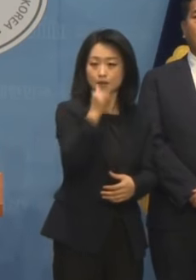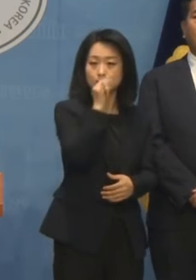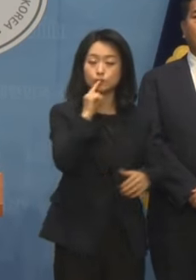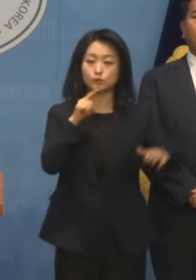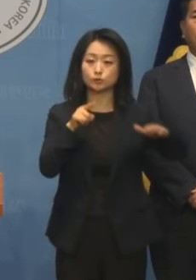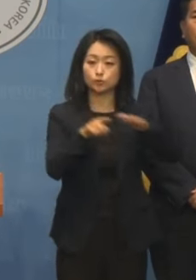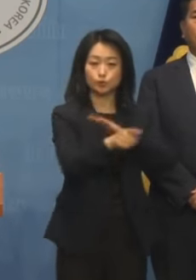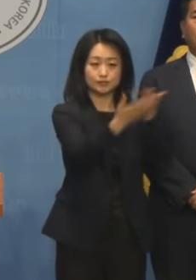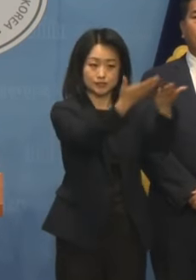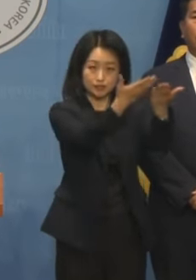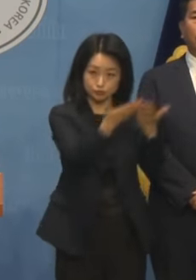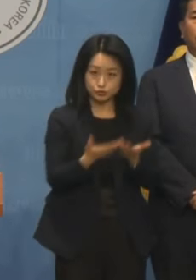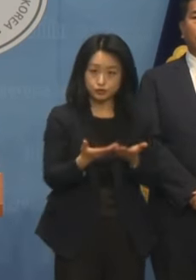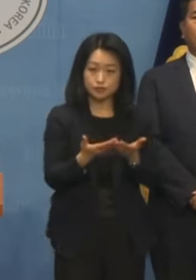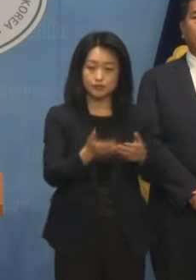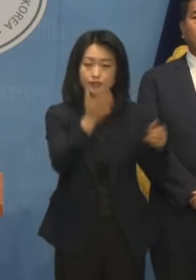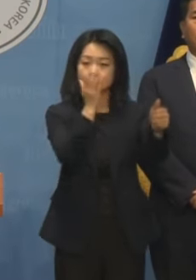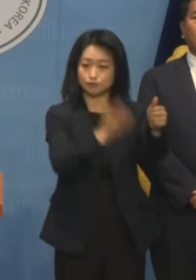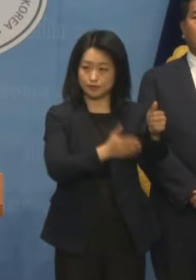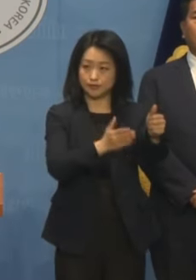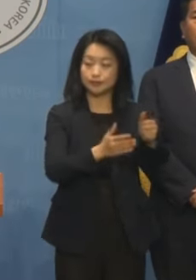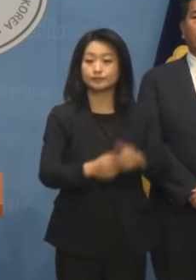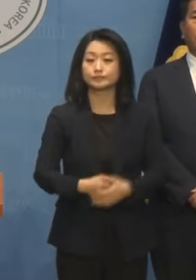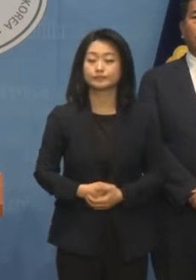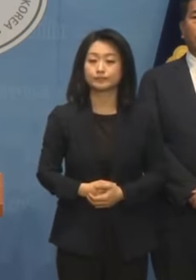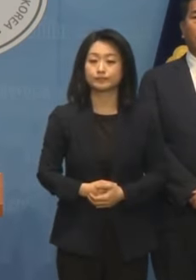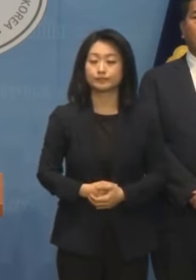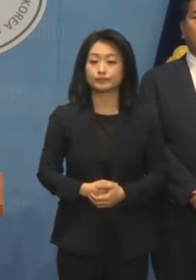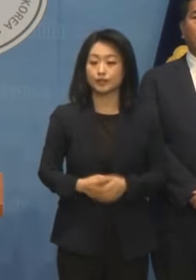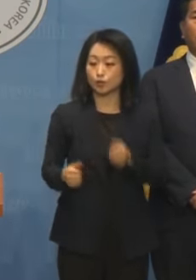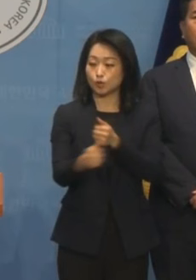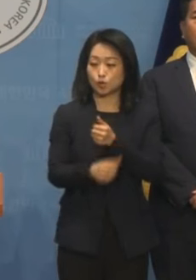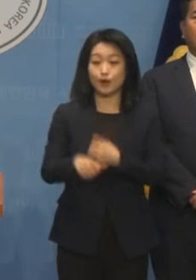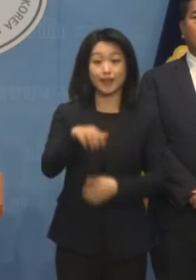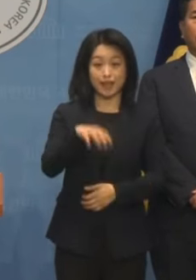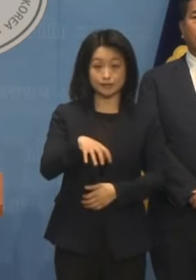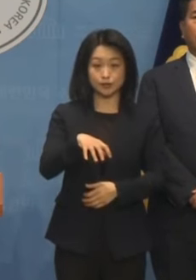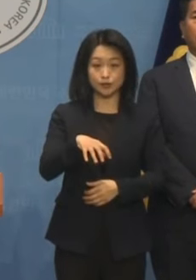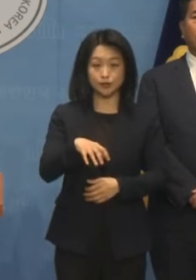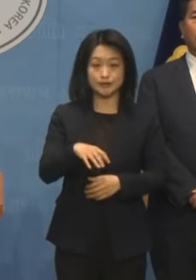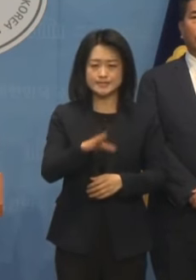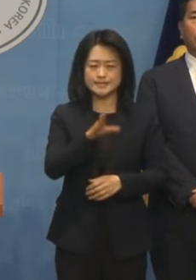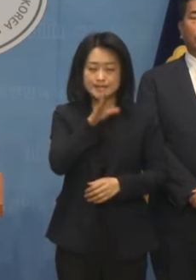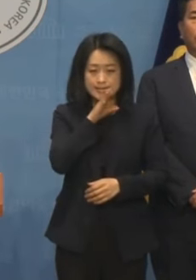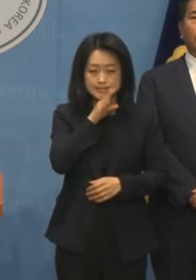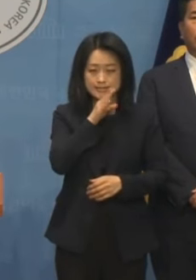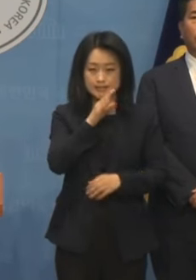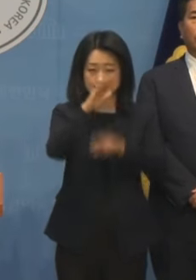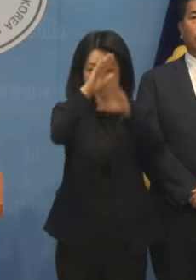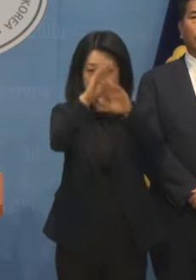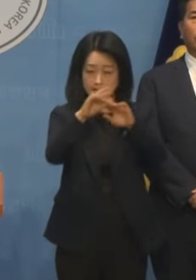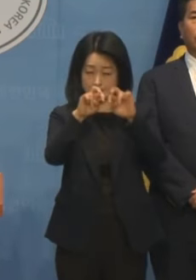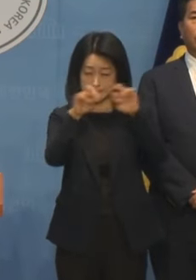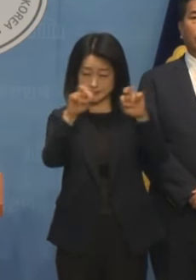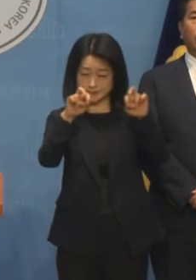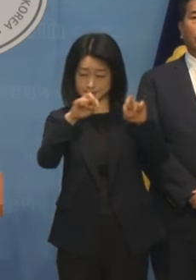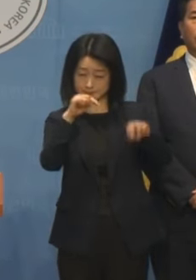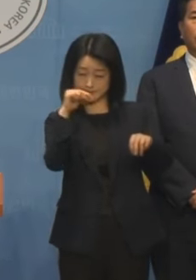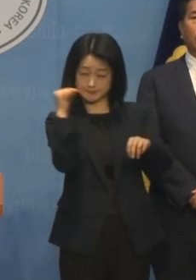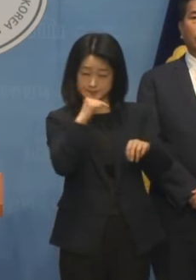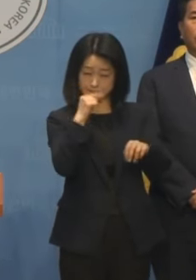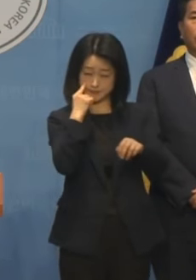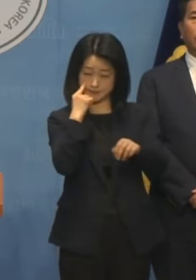조치를 강력하게 촉구합니다. 우리 위원회는 모든 진상이 한 점의 의혹도